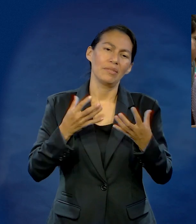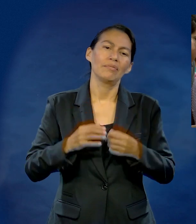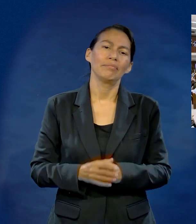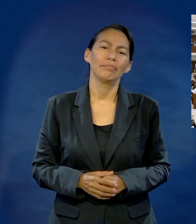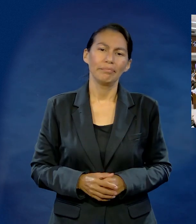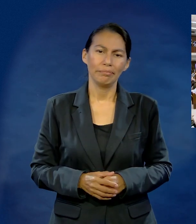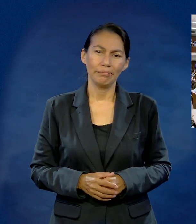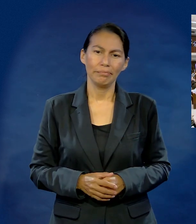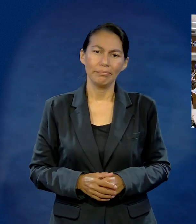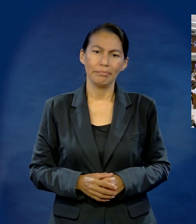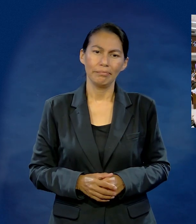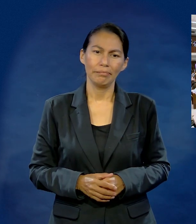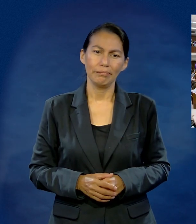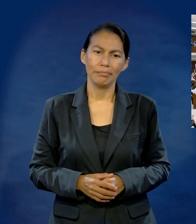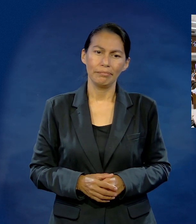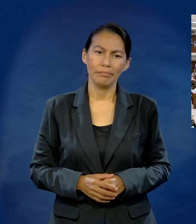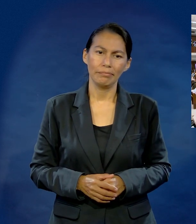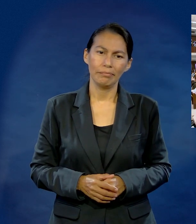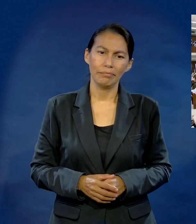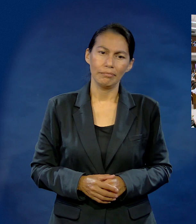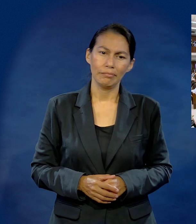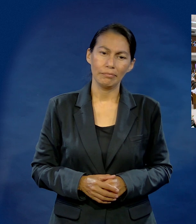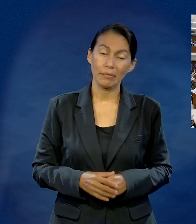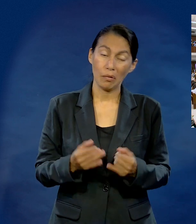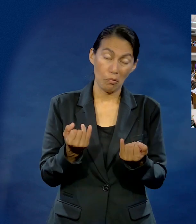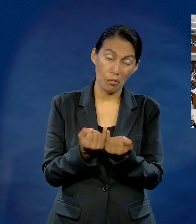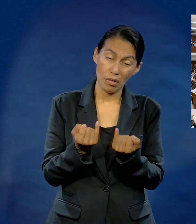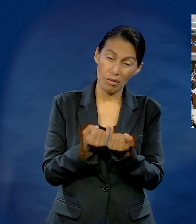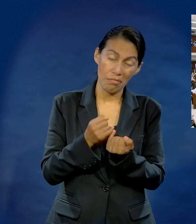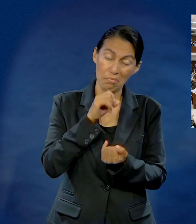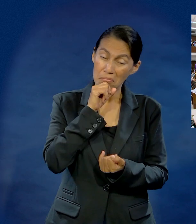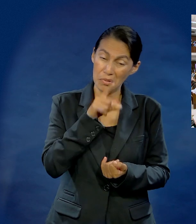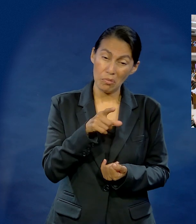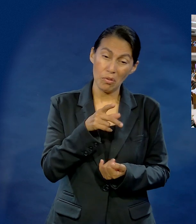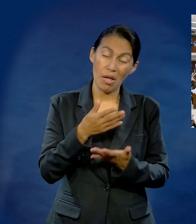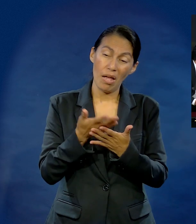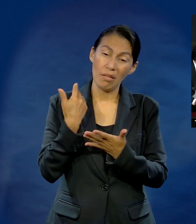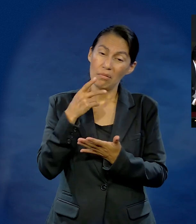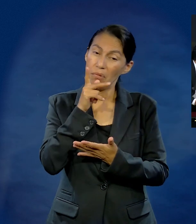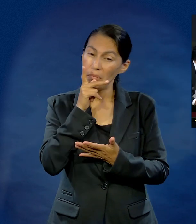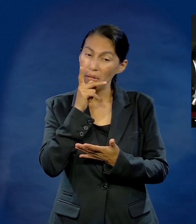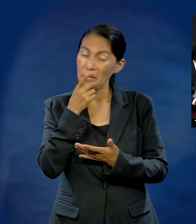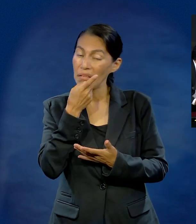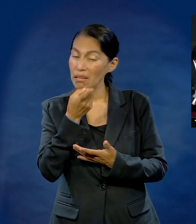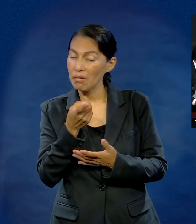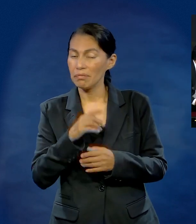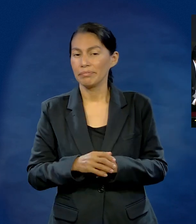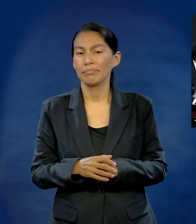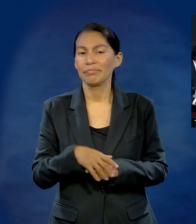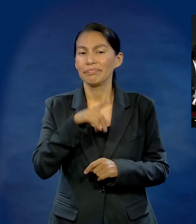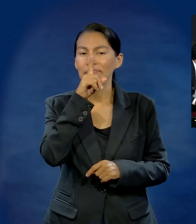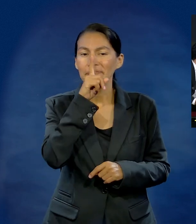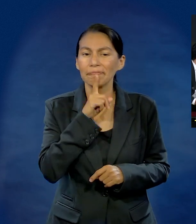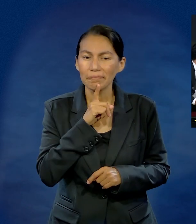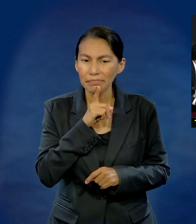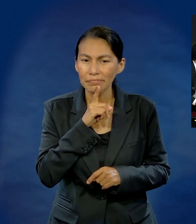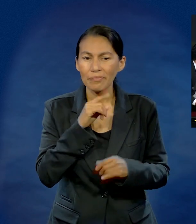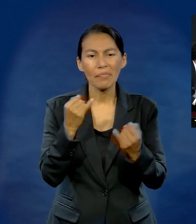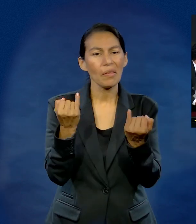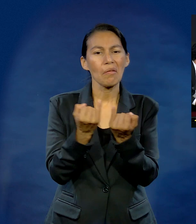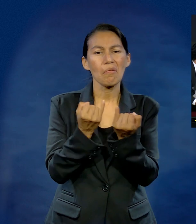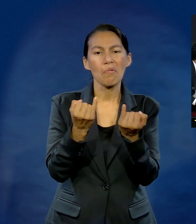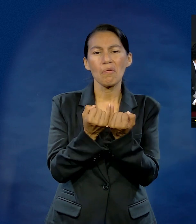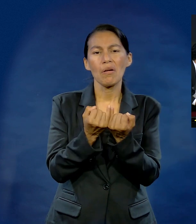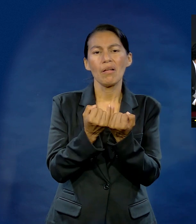pensaba? Si lo hago, la gente de este lugar me matará para quedarse con Rebeca, porque es muy